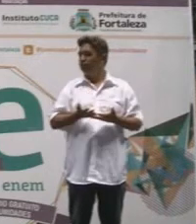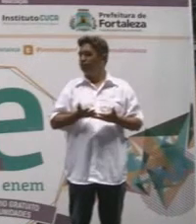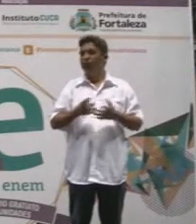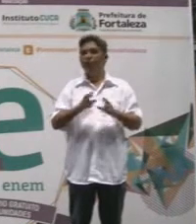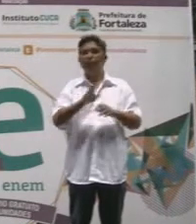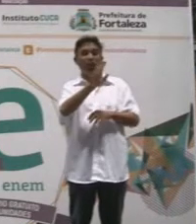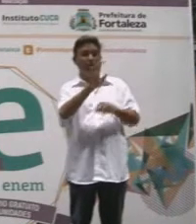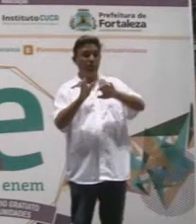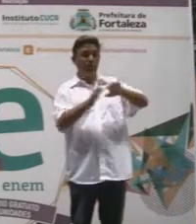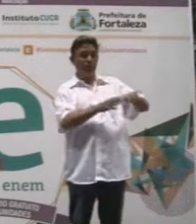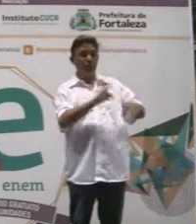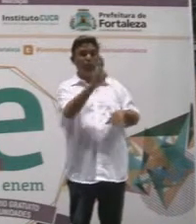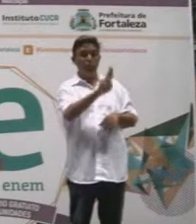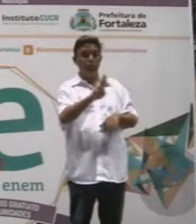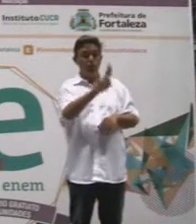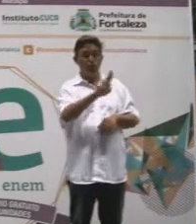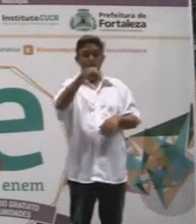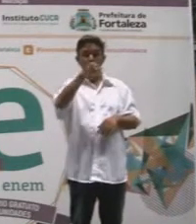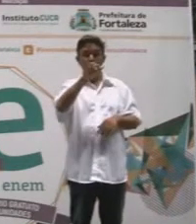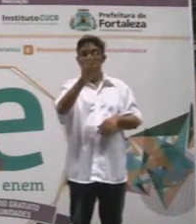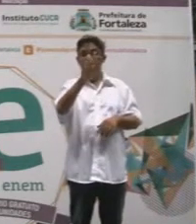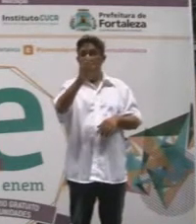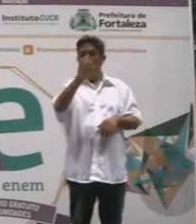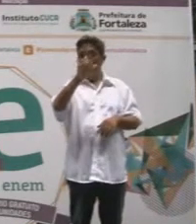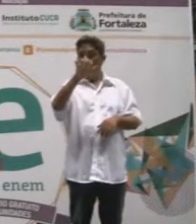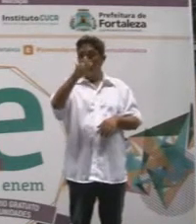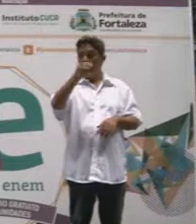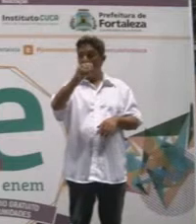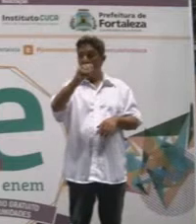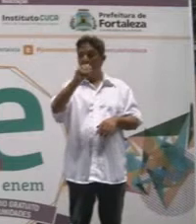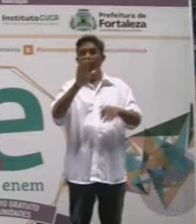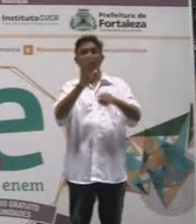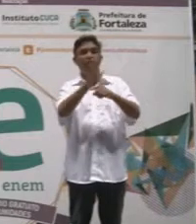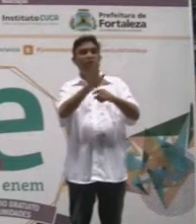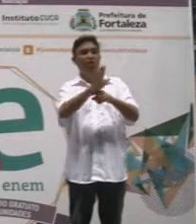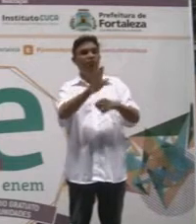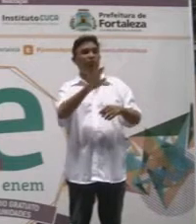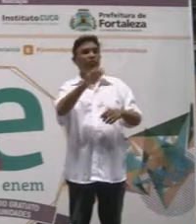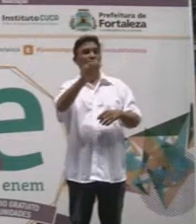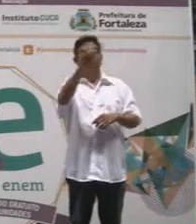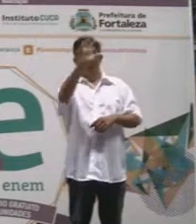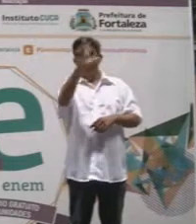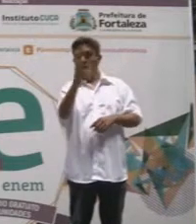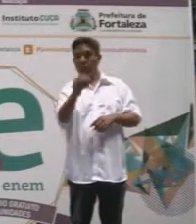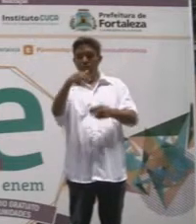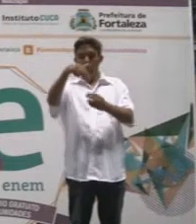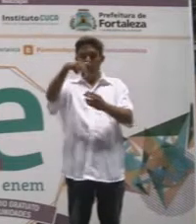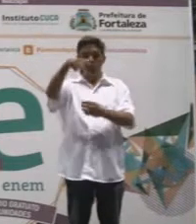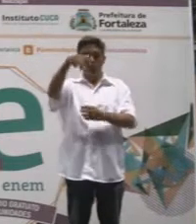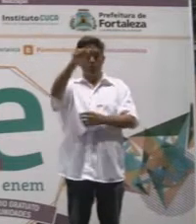O uso excessivo de nitrogênio tem contribuído para o aparecimento de zonas mortas, antes confinadas à América do Norte